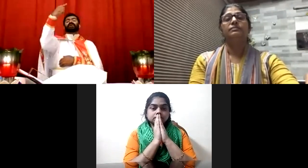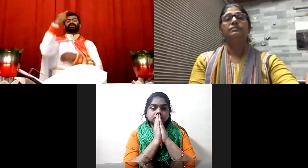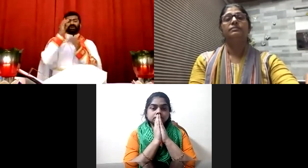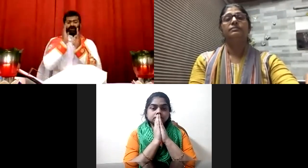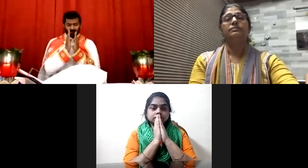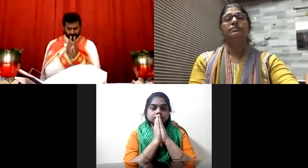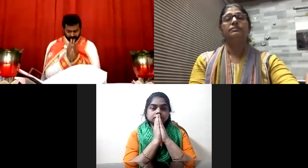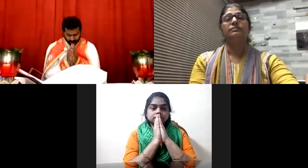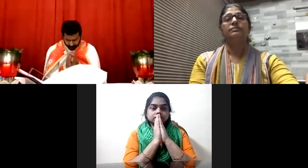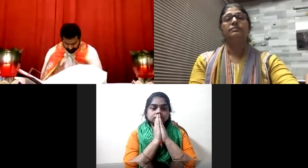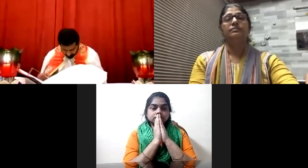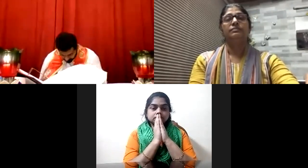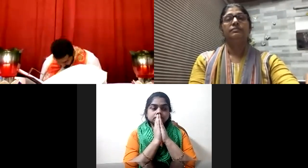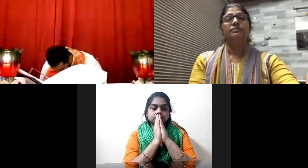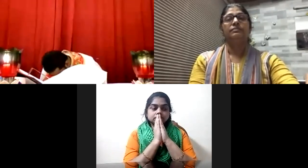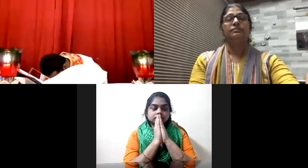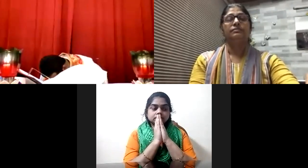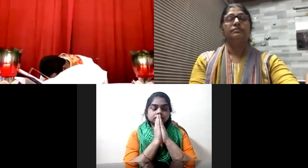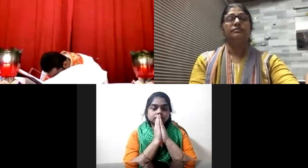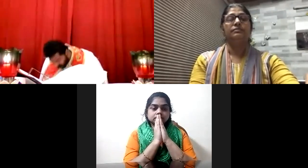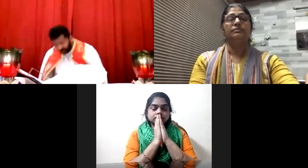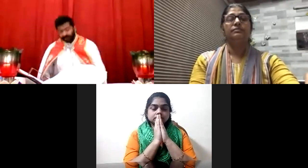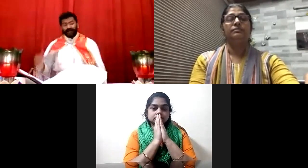ഞങ്ങൾ അപേക്ഷിക്കുന്നു.